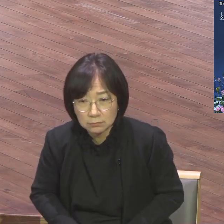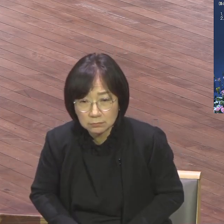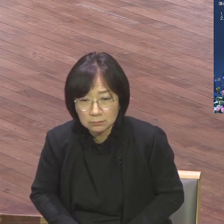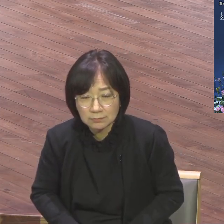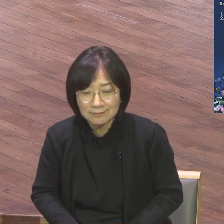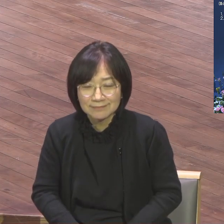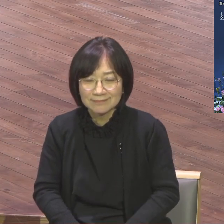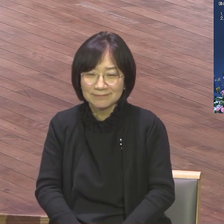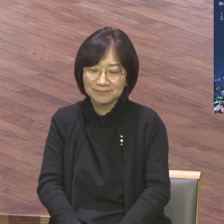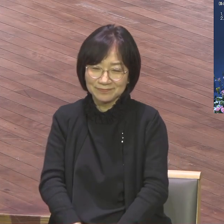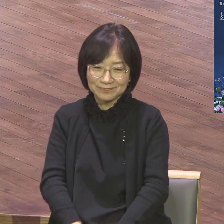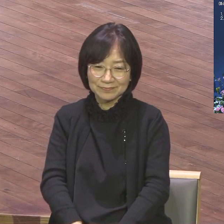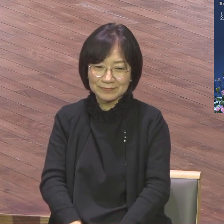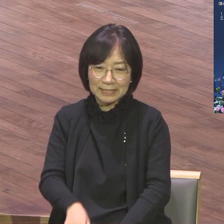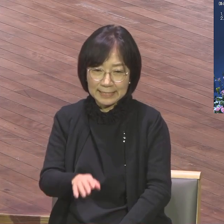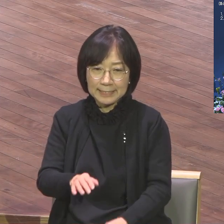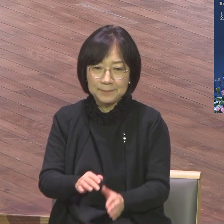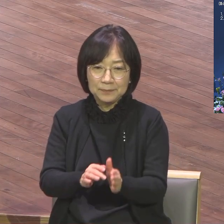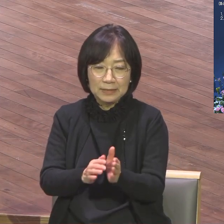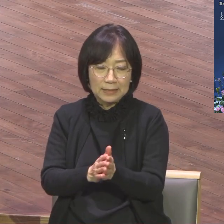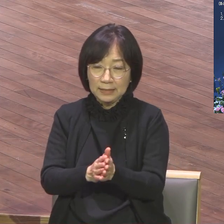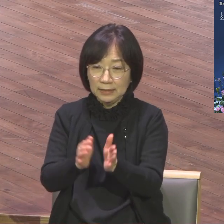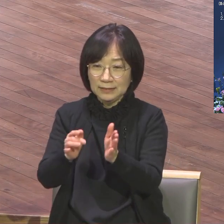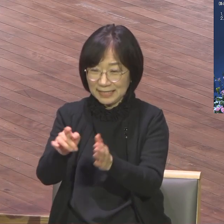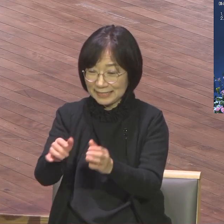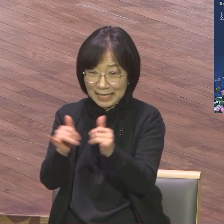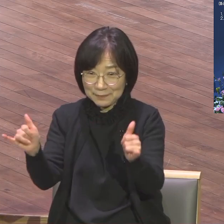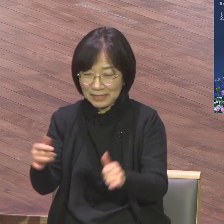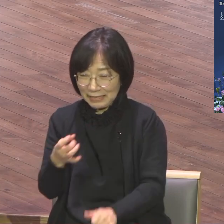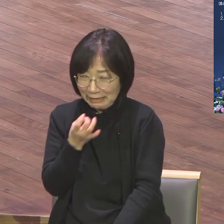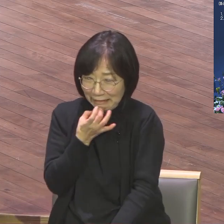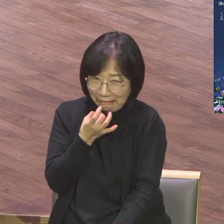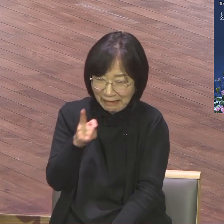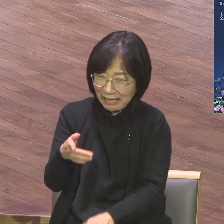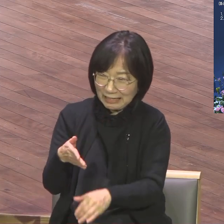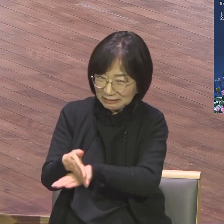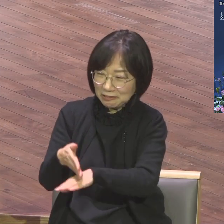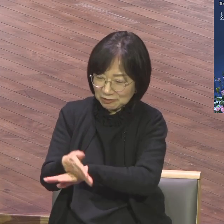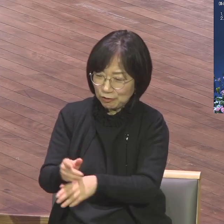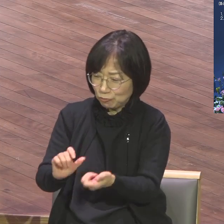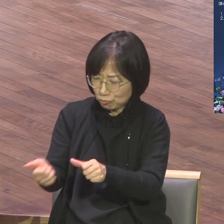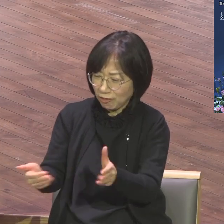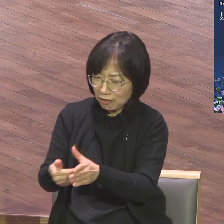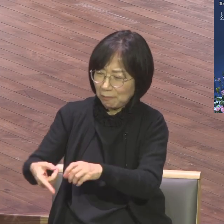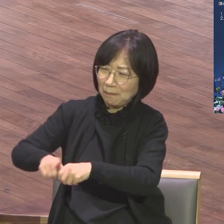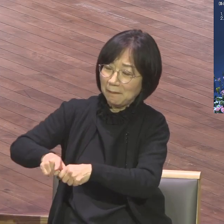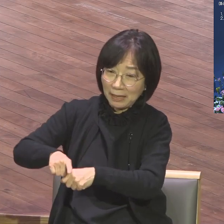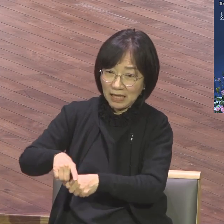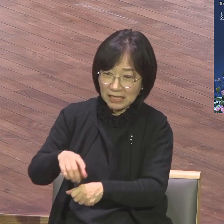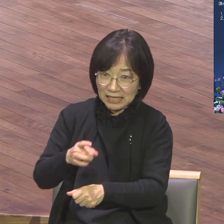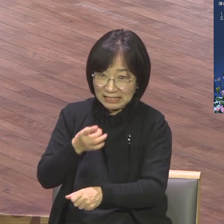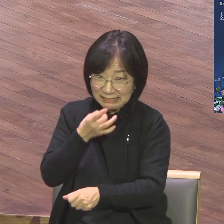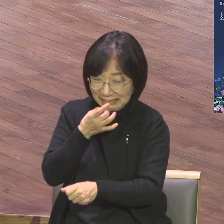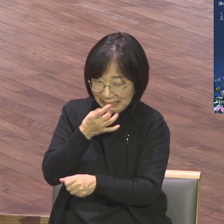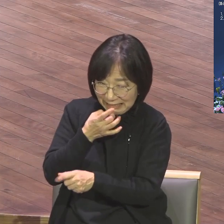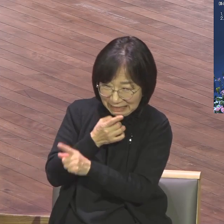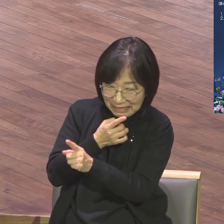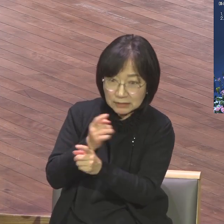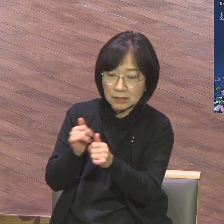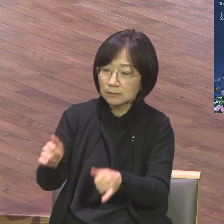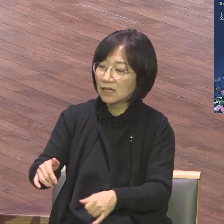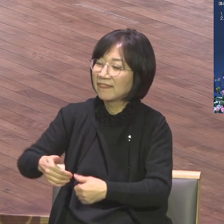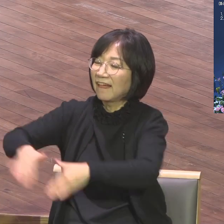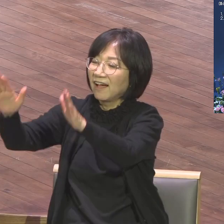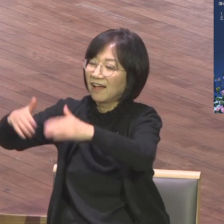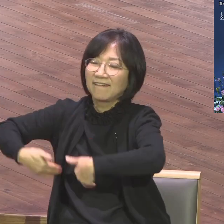예수님께서는 이렇게 비웃던 사람들을요. 뭐랬어요? 다 내보냈어요. 비웃던 사람들. 이들은 달리다곰 하면 놀라운